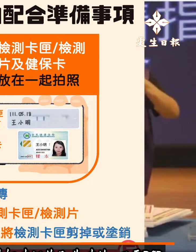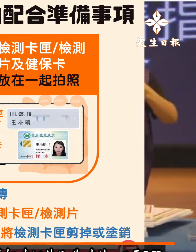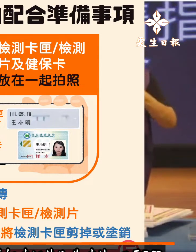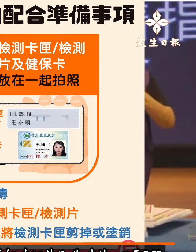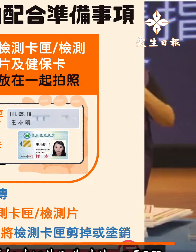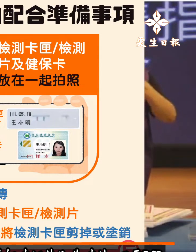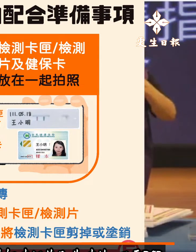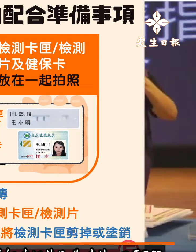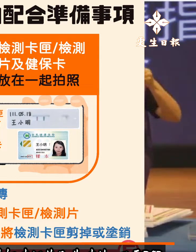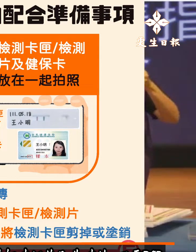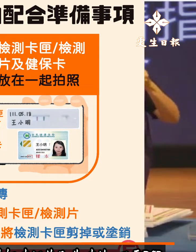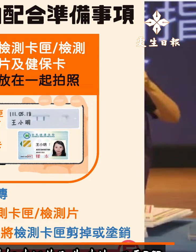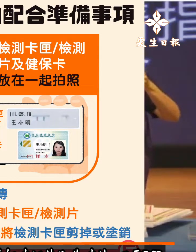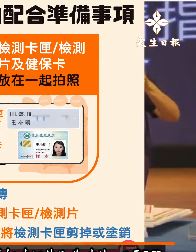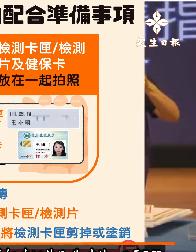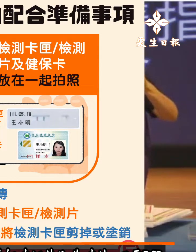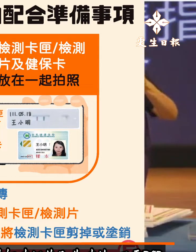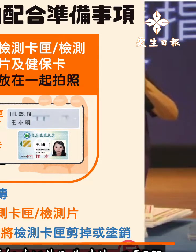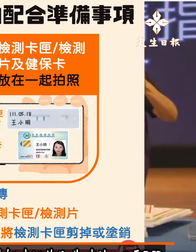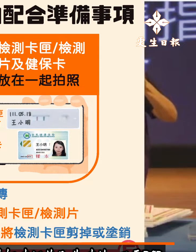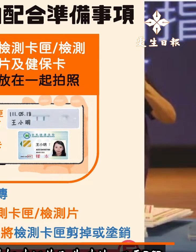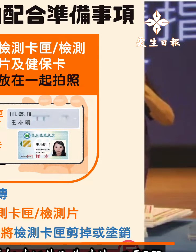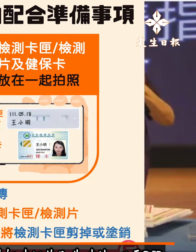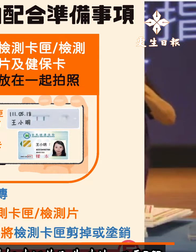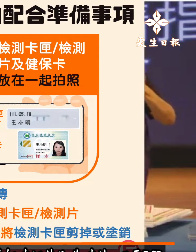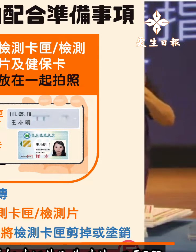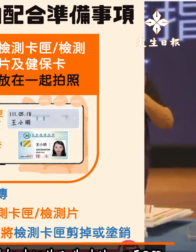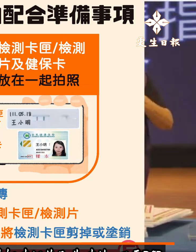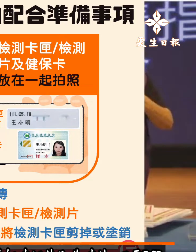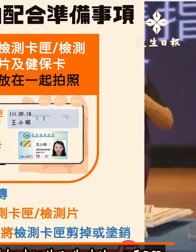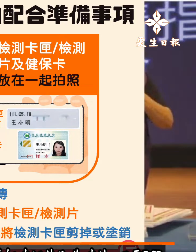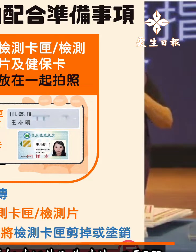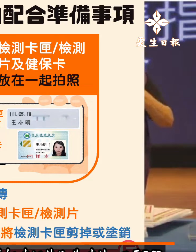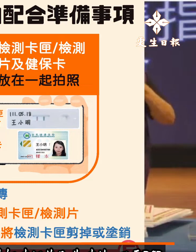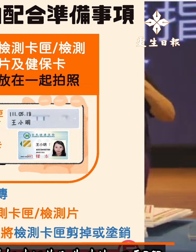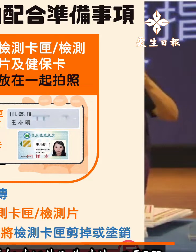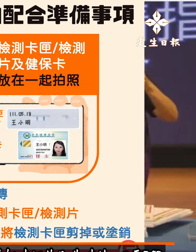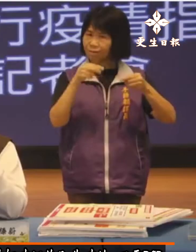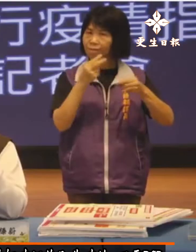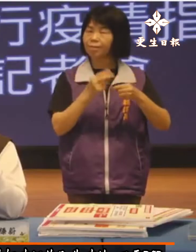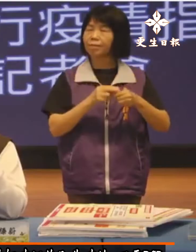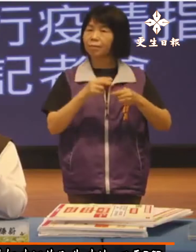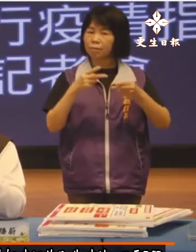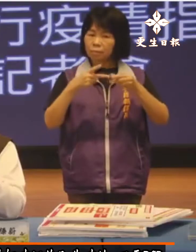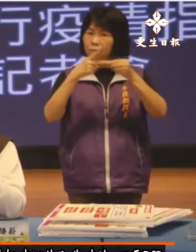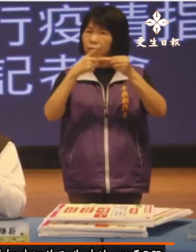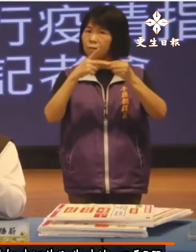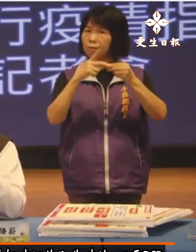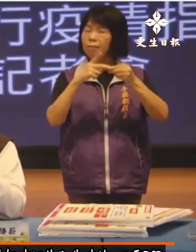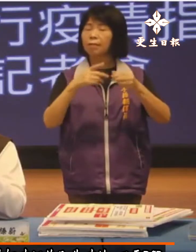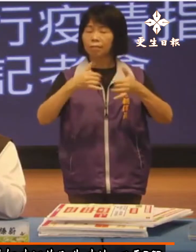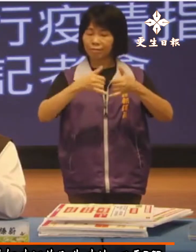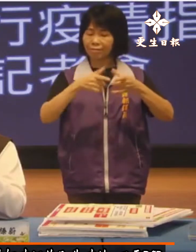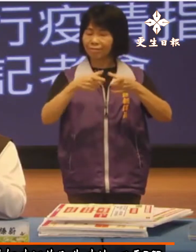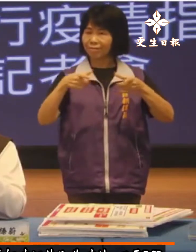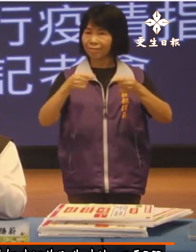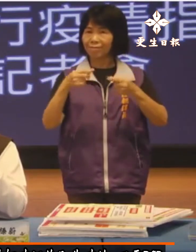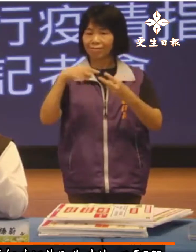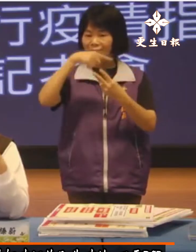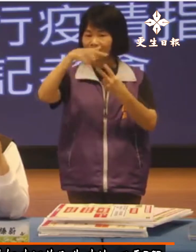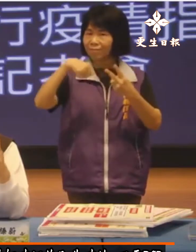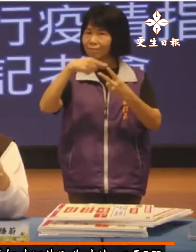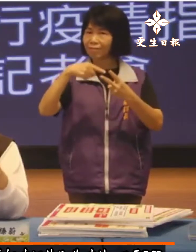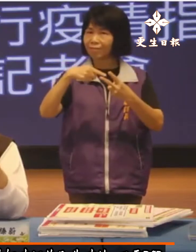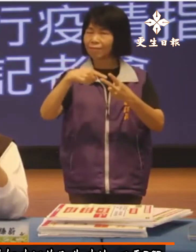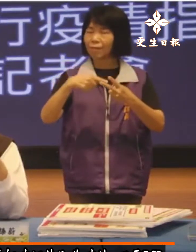的这个我们的检测片。第二个就是我们的健保卡，无论你要远距或者是要拿